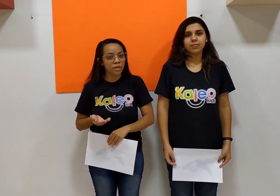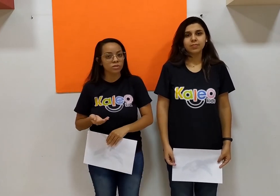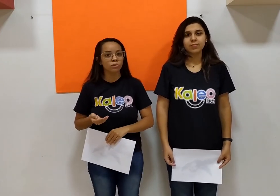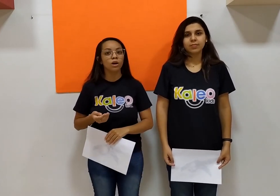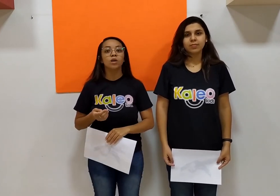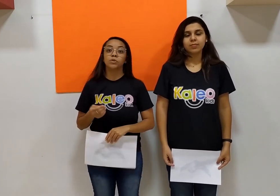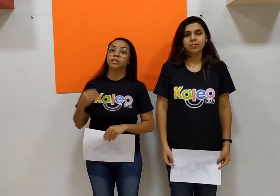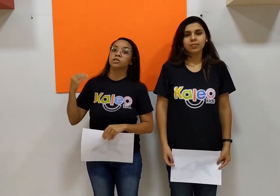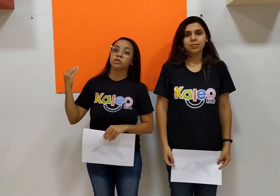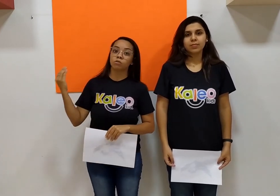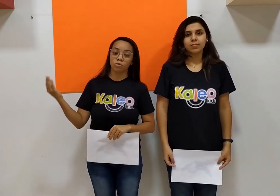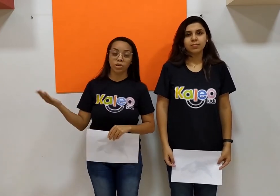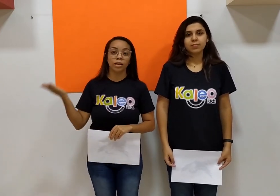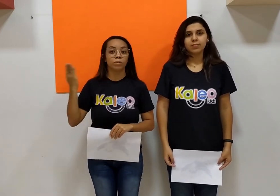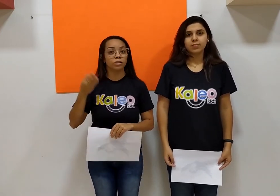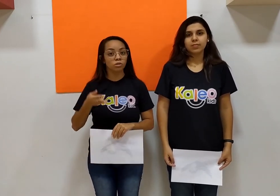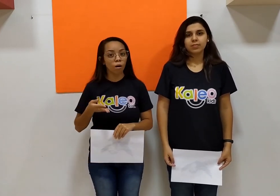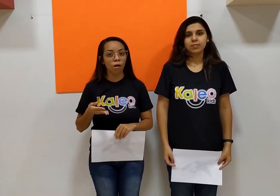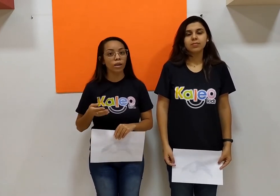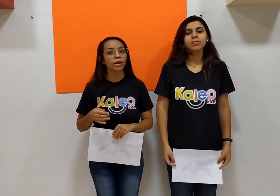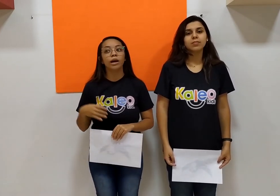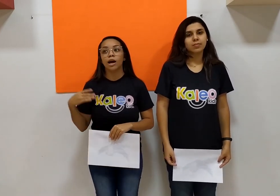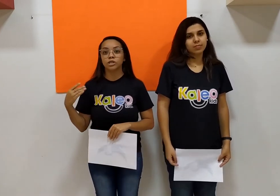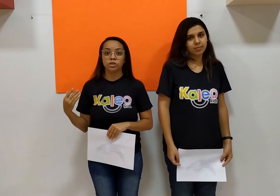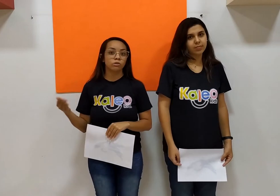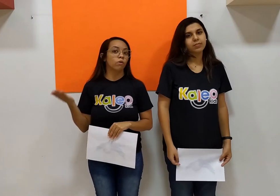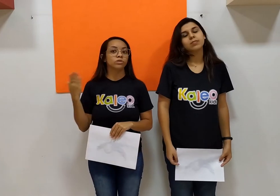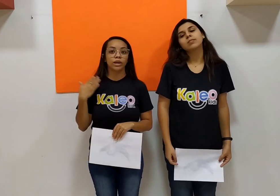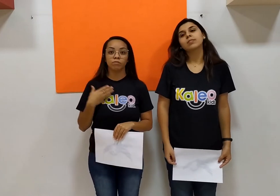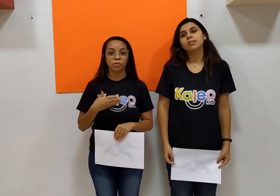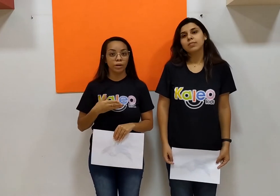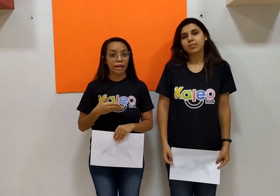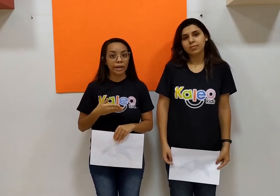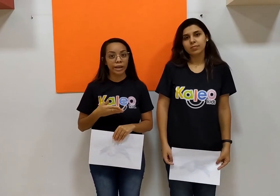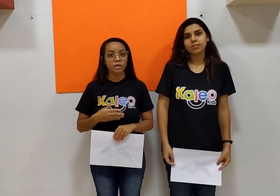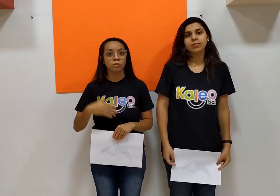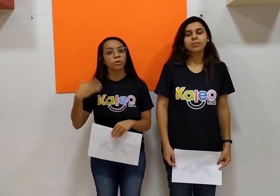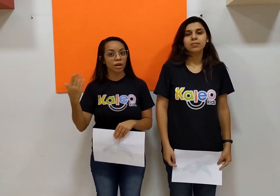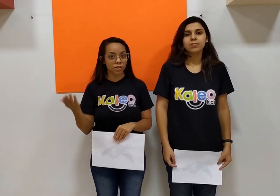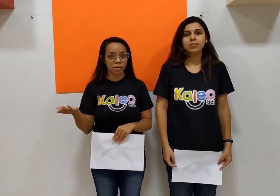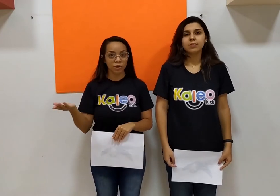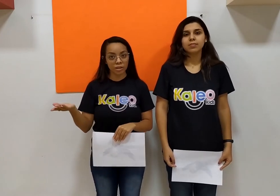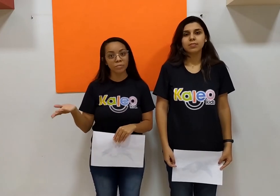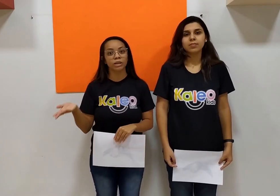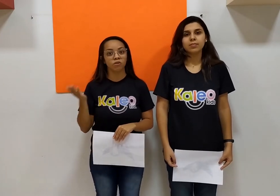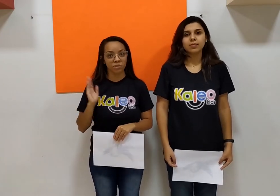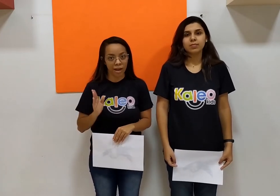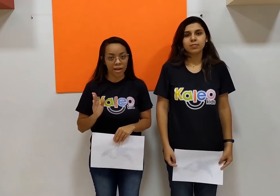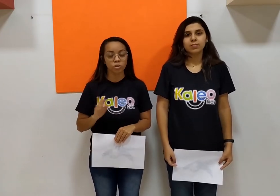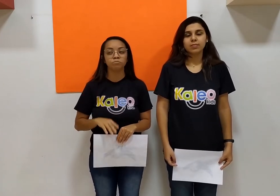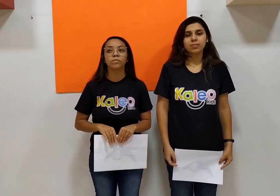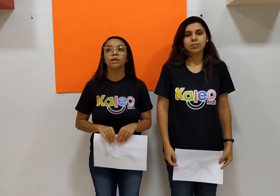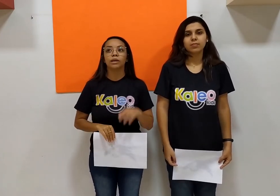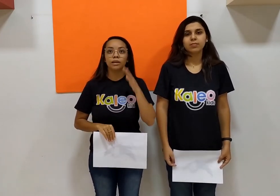difícil, porque a gente não consegue ir para a escola, a gente não consegue vir para a igreja por causa da pandemia, não é verdade?